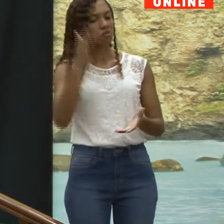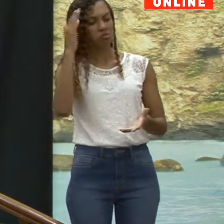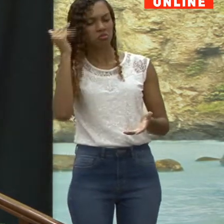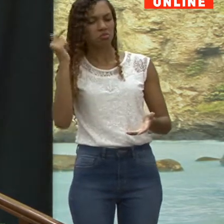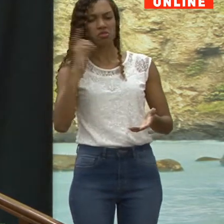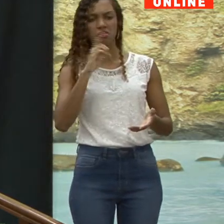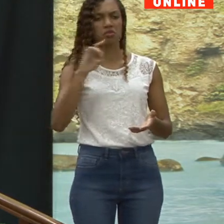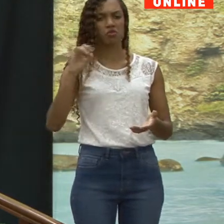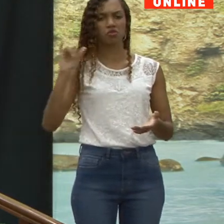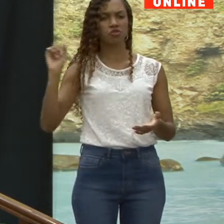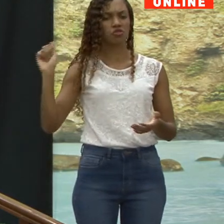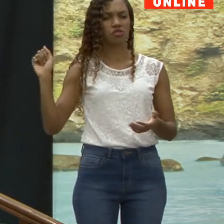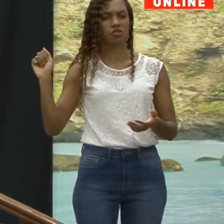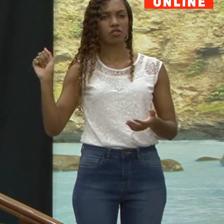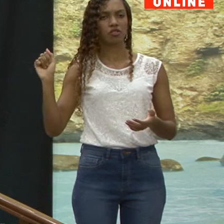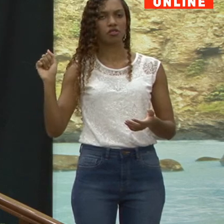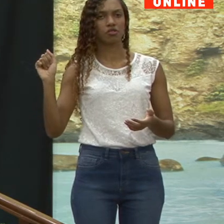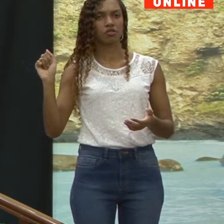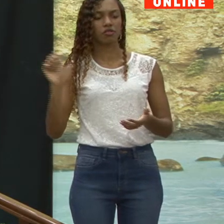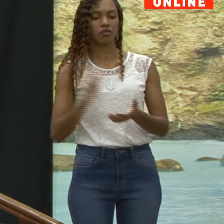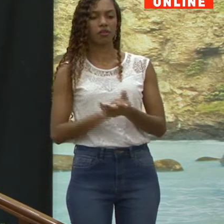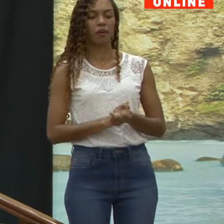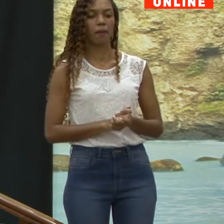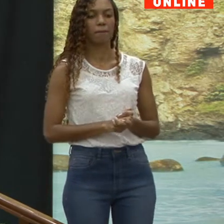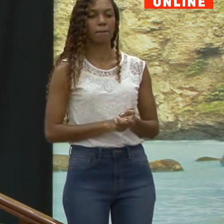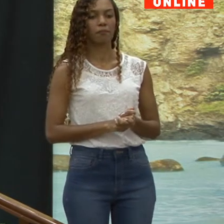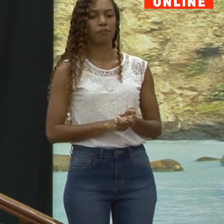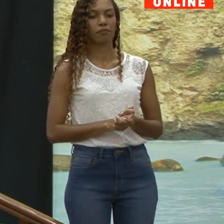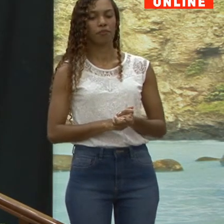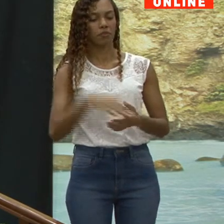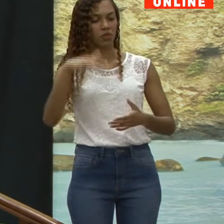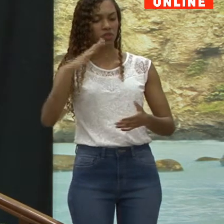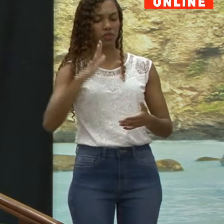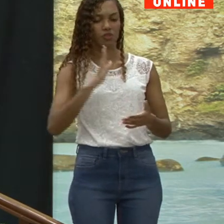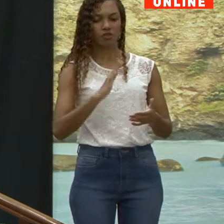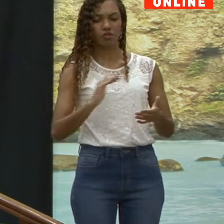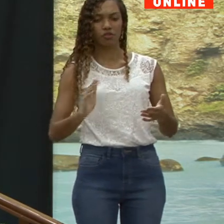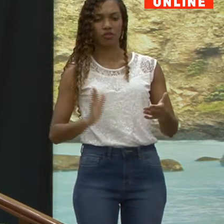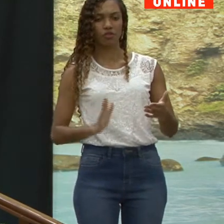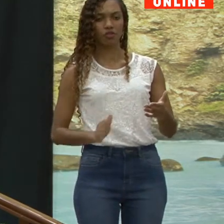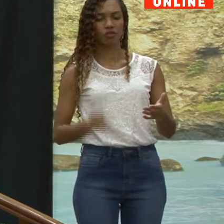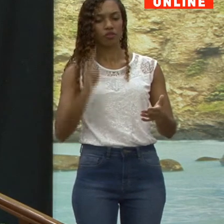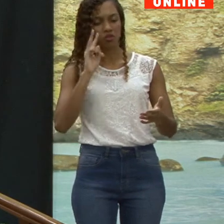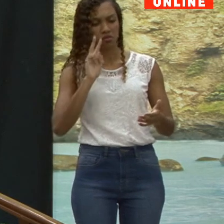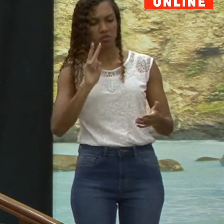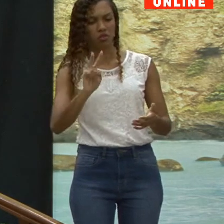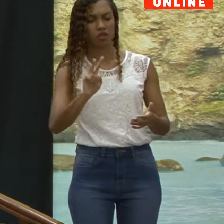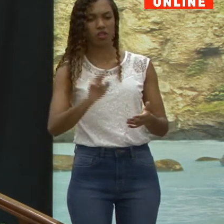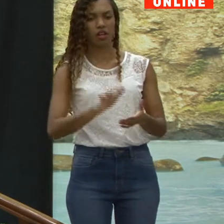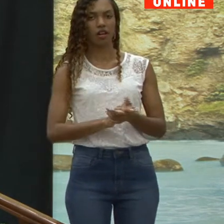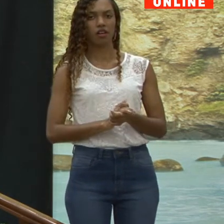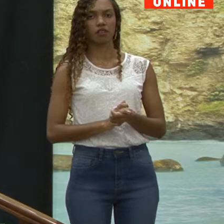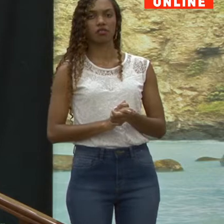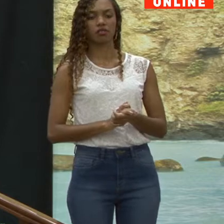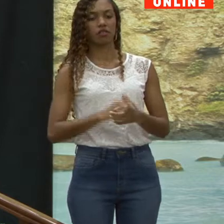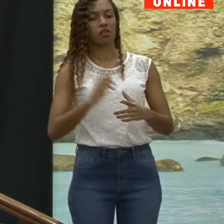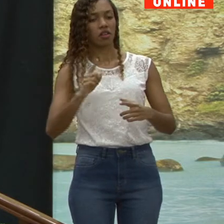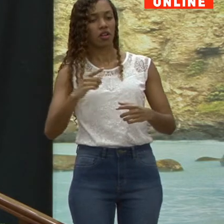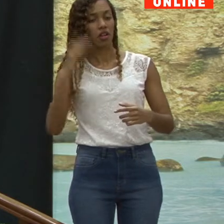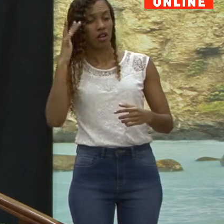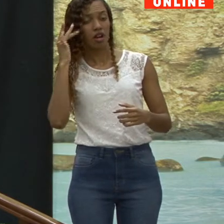preciso ver na folhinha. Hoje é domingo. amanhã é segunda, mas pode ser que